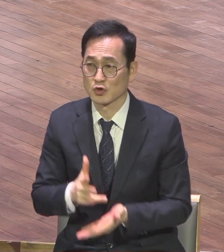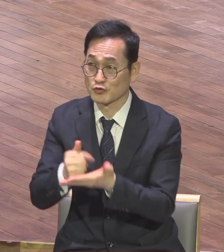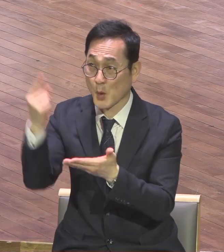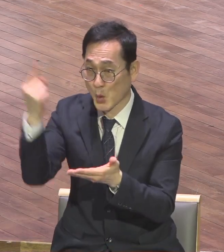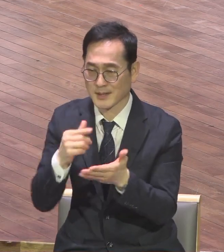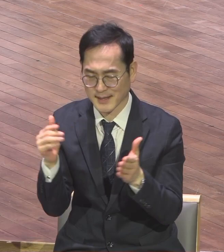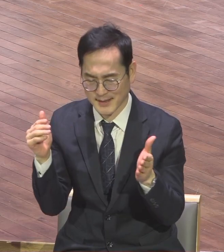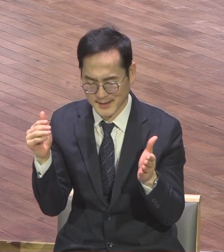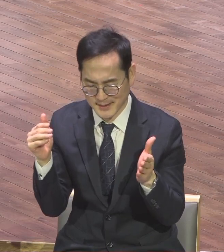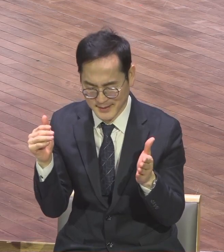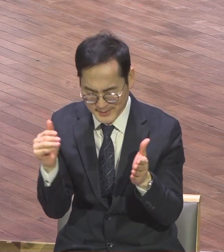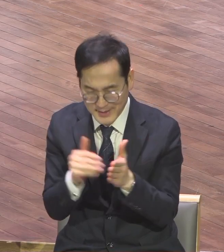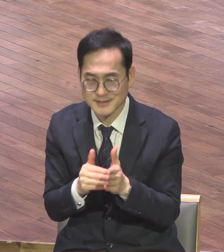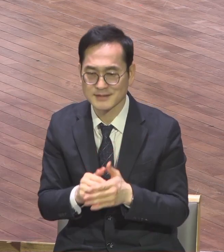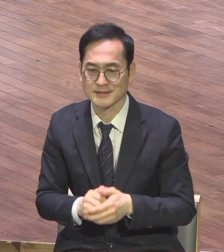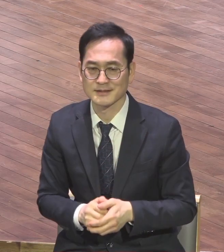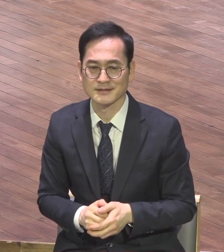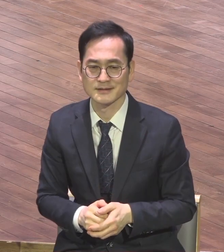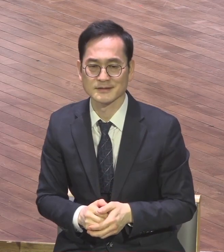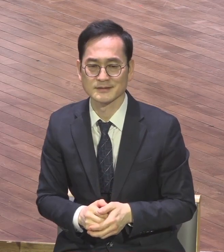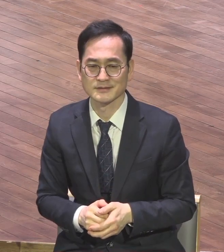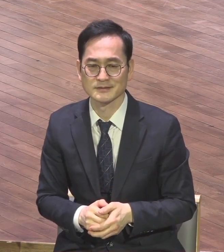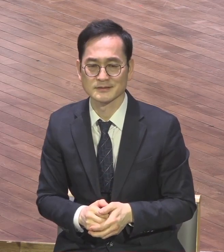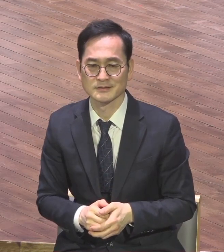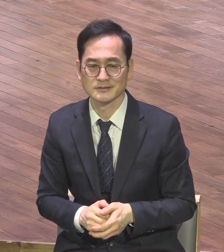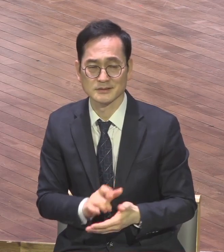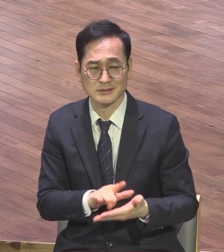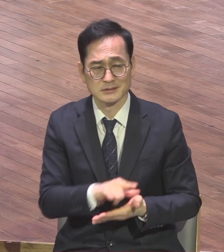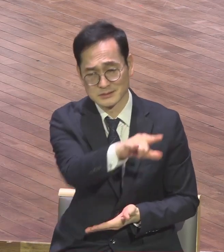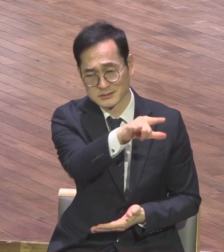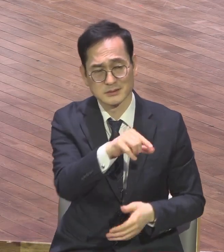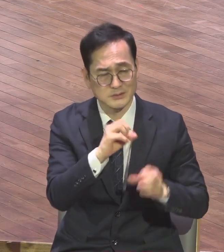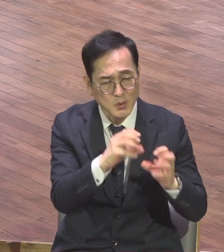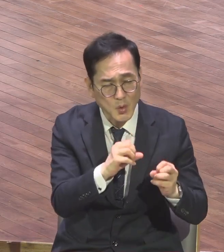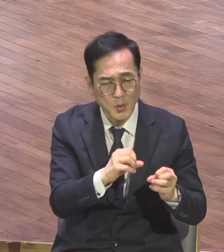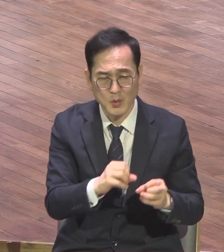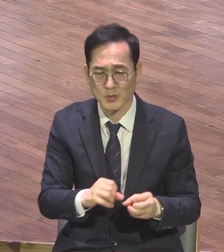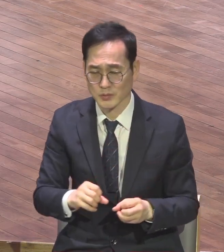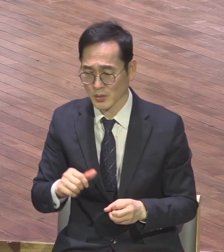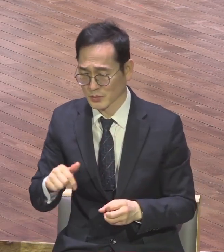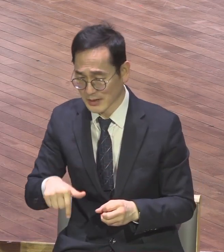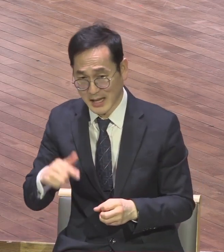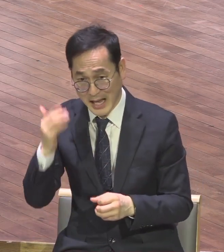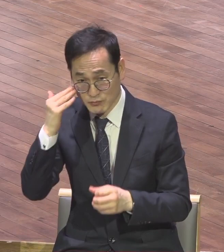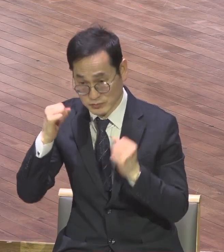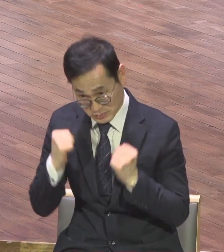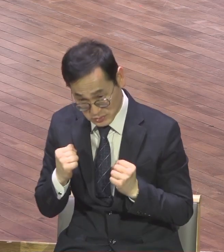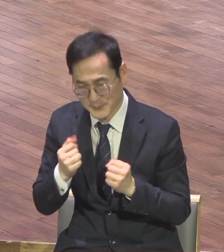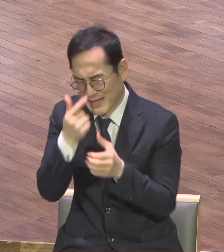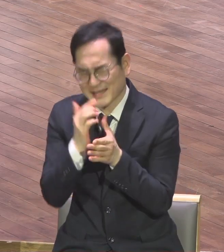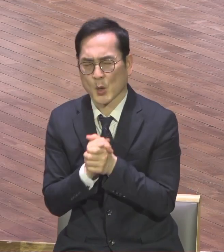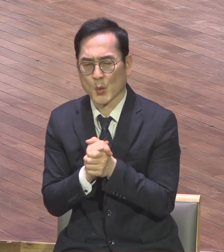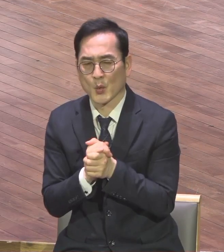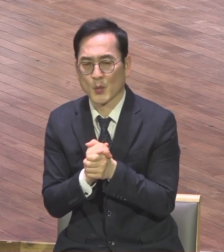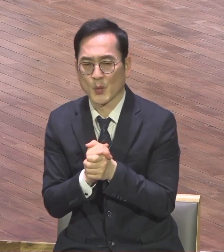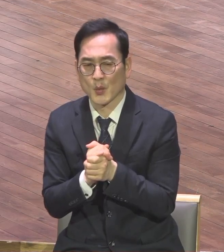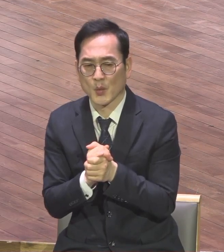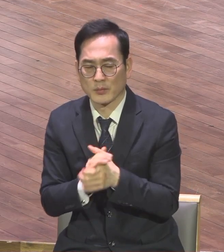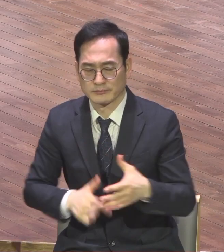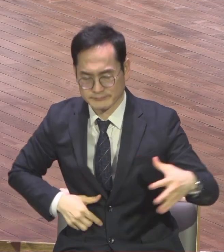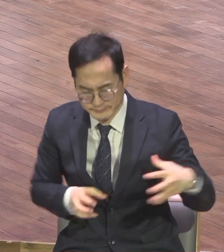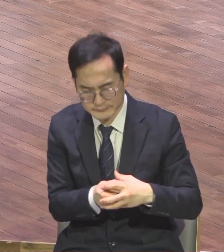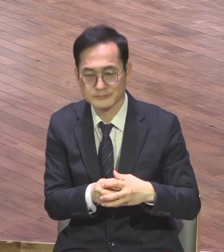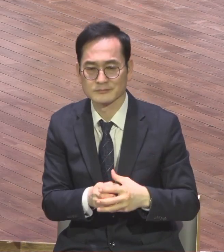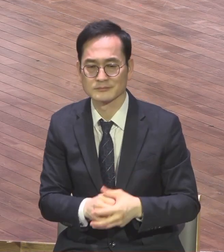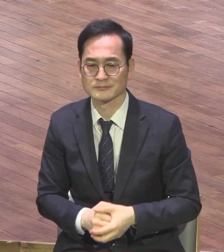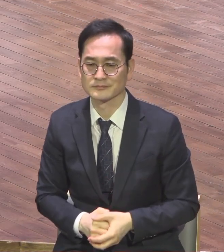앞에 서는 그날까지 가든지 못 가든지 상관없이 하나님 앞에 기도하는 겁니다. 아멘. 기도하는 겁니다. 기도가 뭐 가는